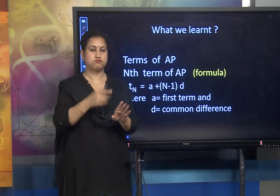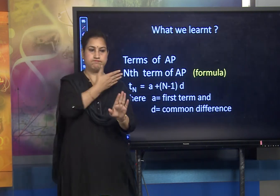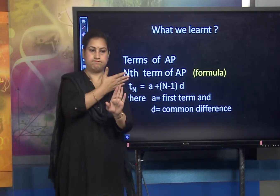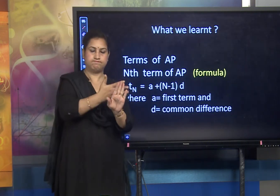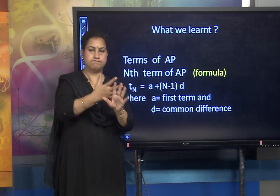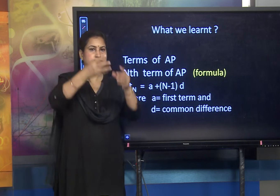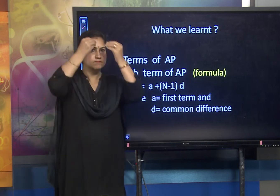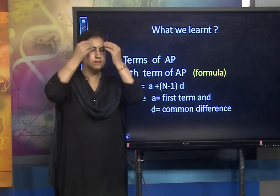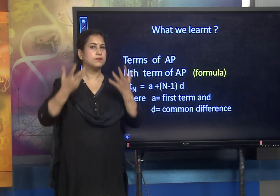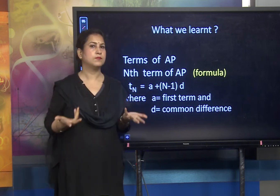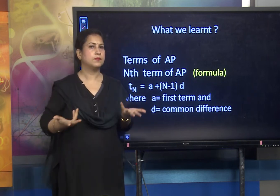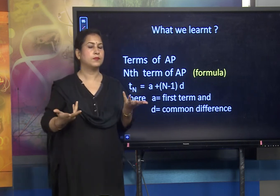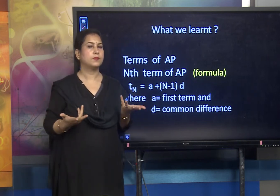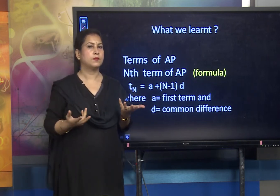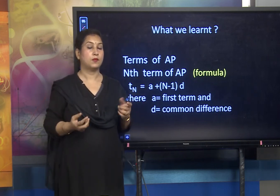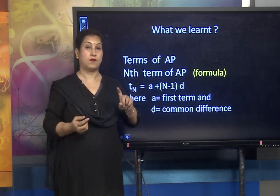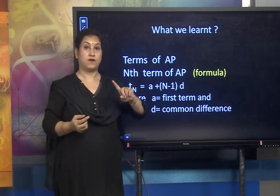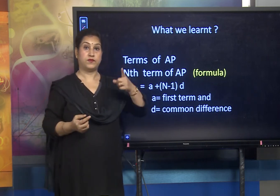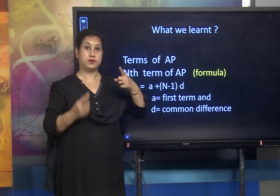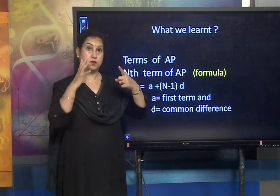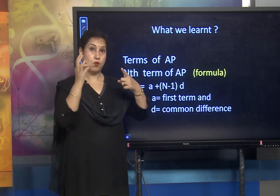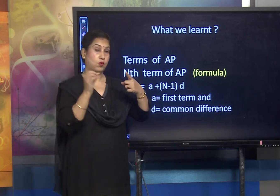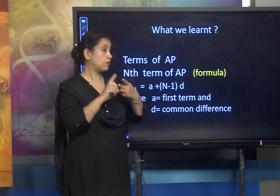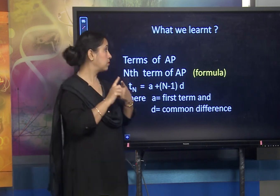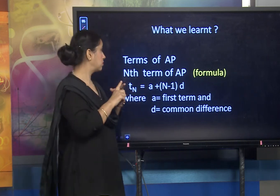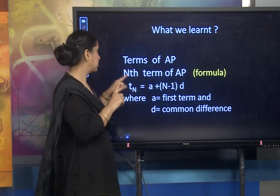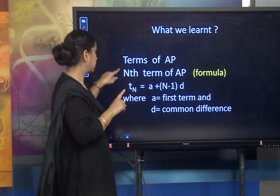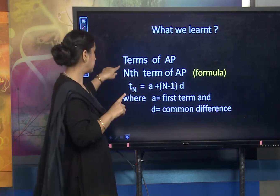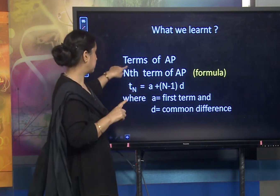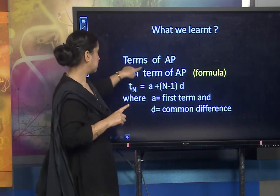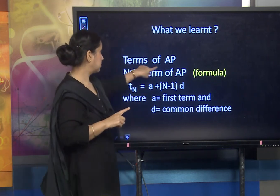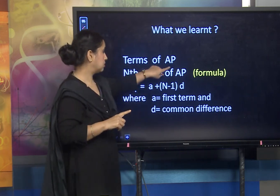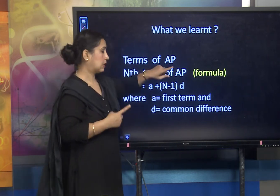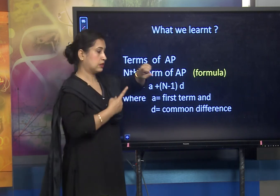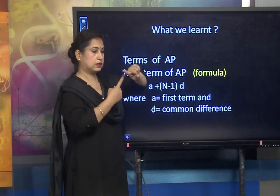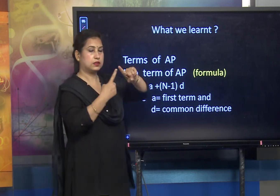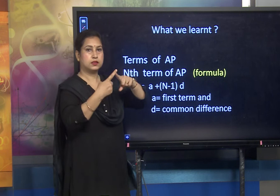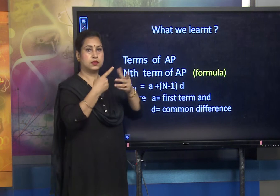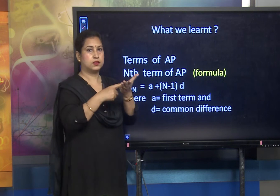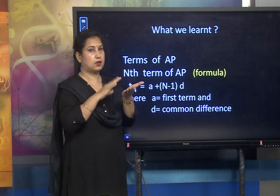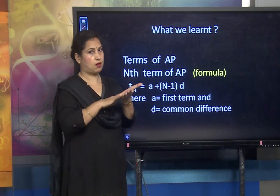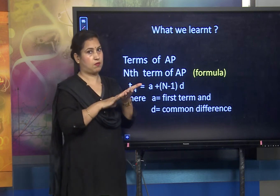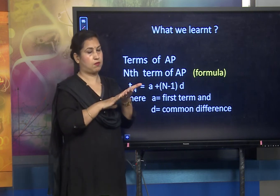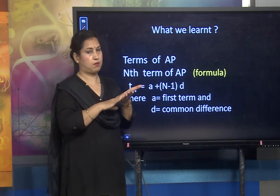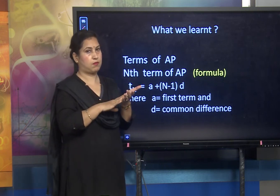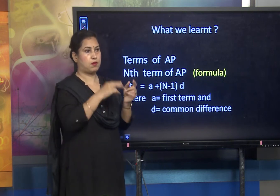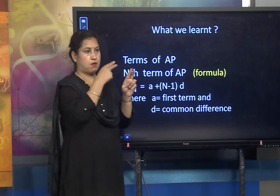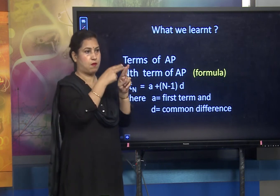तो इन सवालों में हमने क्या सीखा कि टर्म्स एपी की जो है वो बहुत महत्वपूर्ण है, हमें सब टर्म्स के बारे में पता